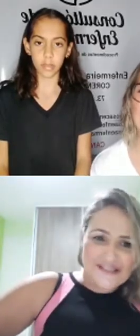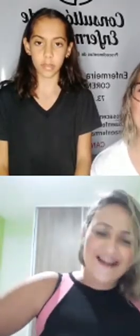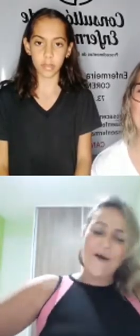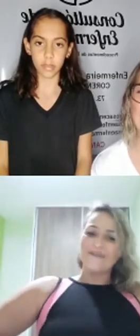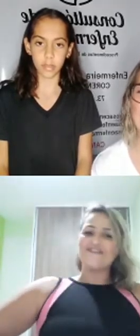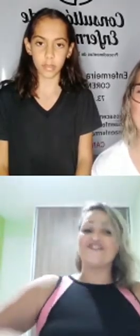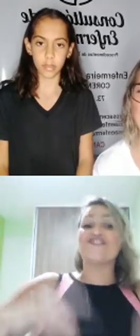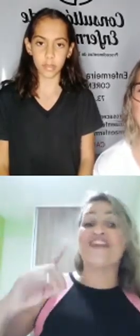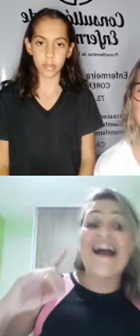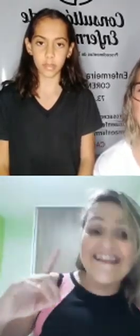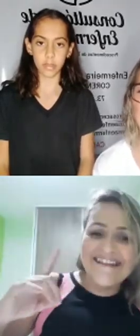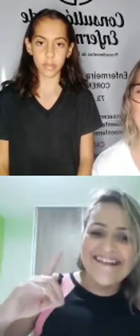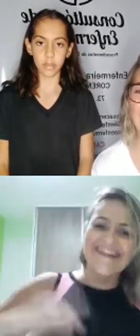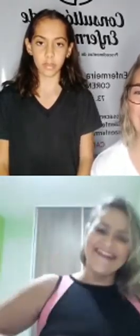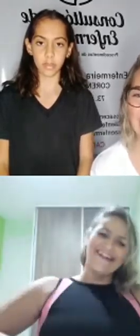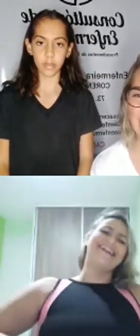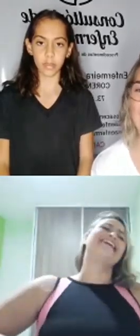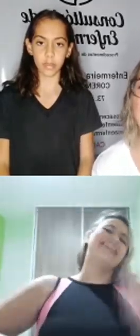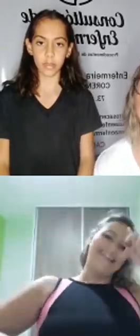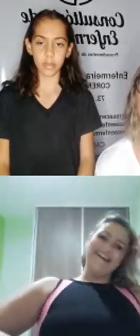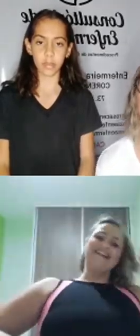filhos, não, distrair,